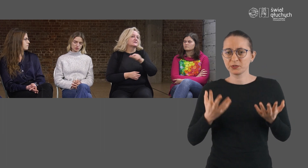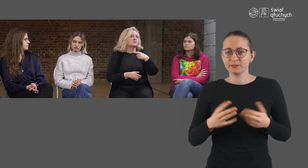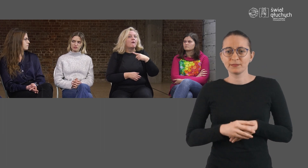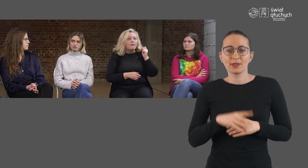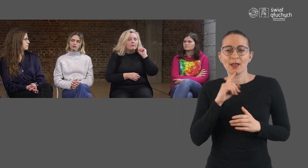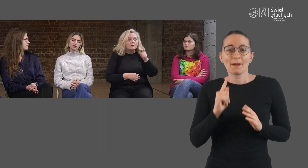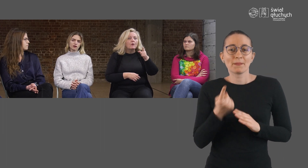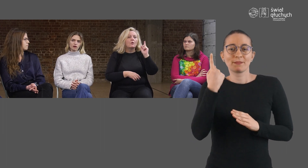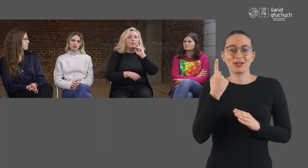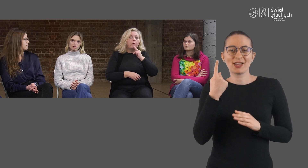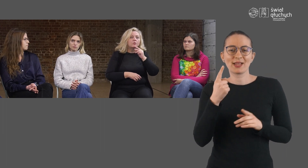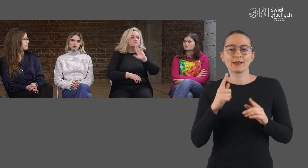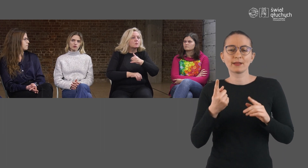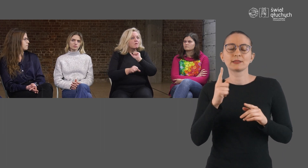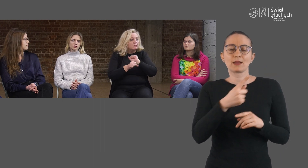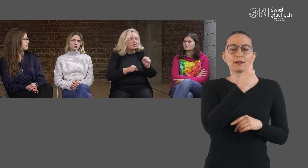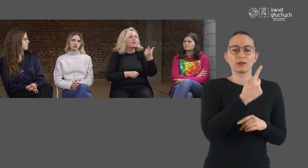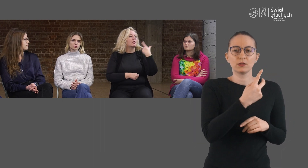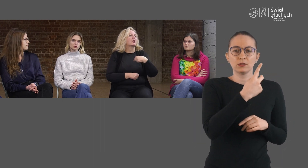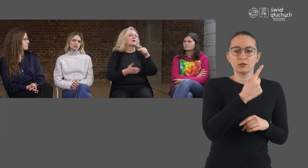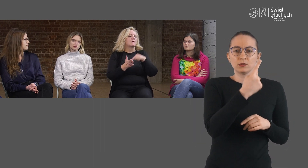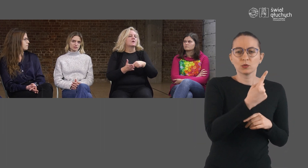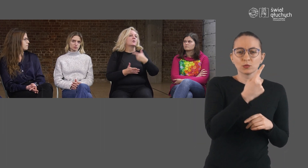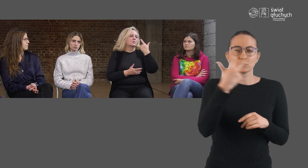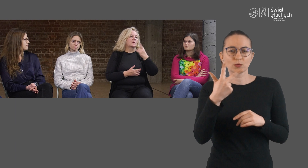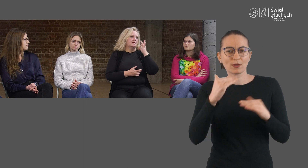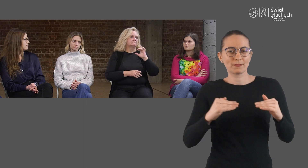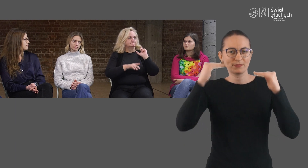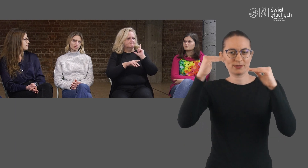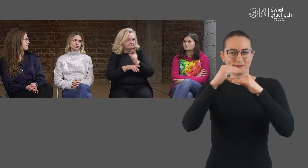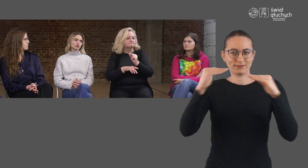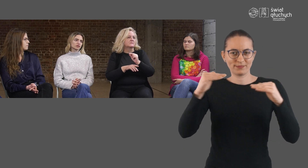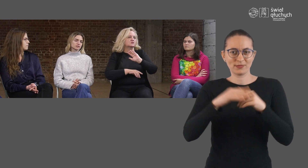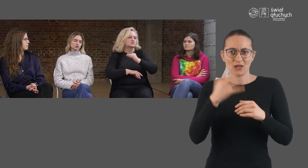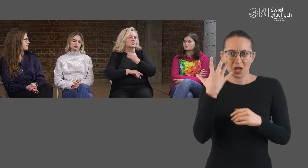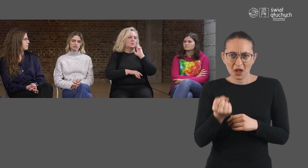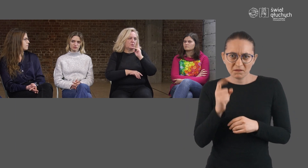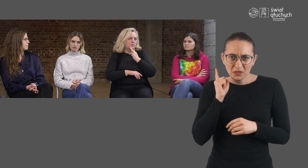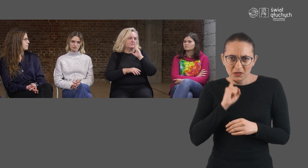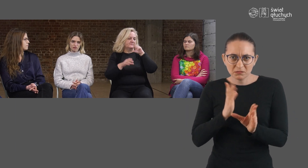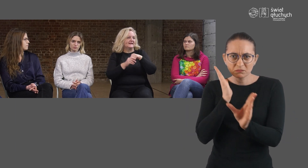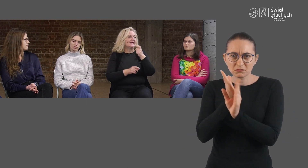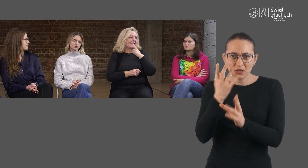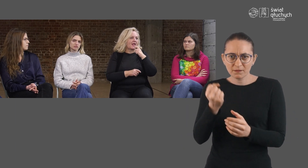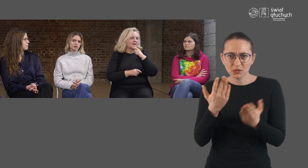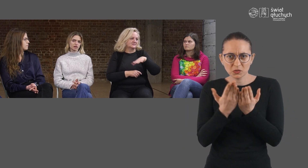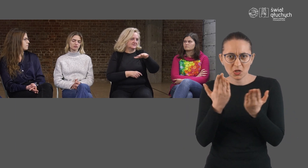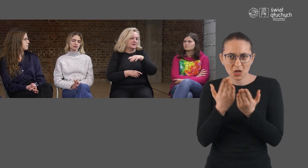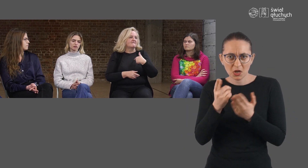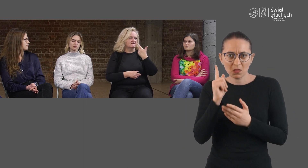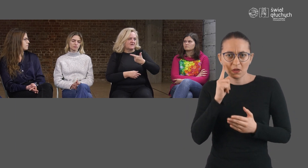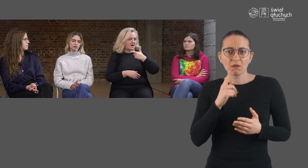dla niesłyszących. Poszłam od drugiej gimnazjum do szkoły dla niesłyszących w Kielcach. Byłam przez